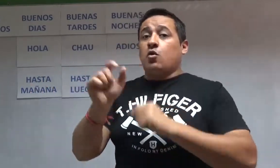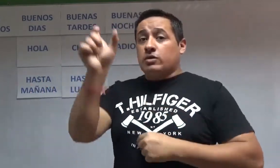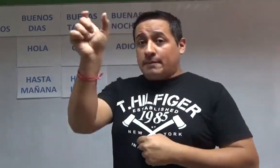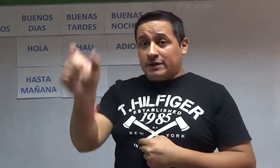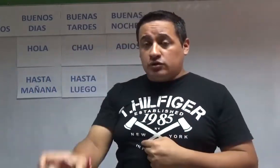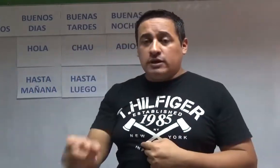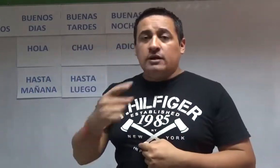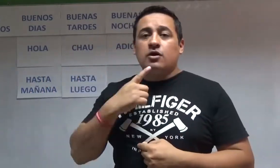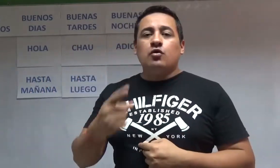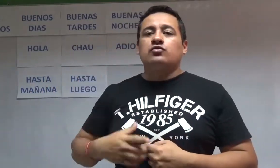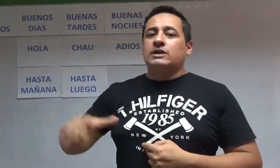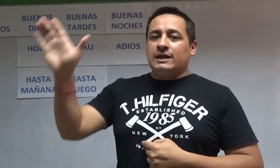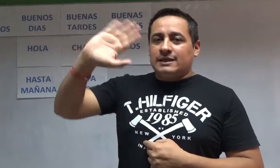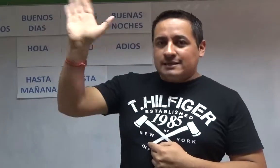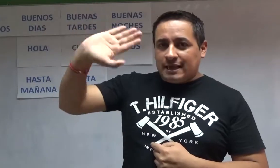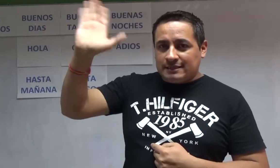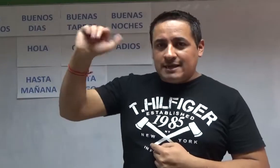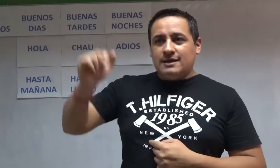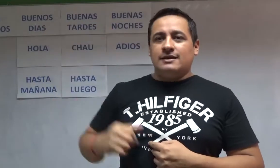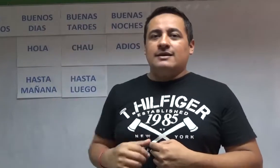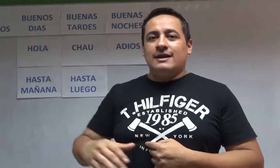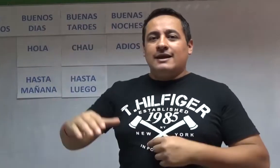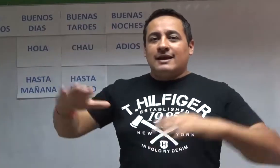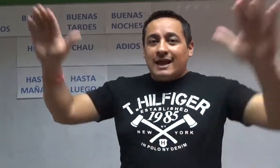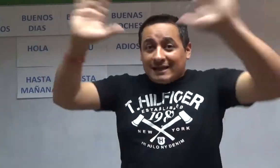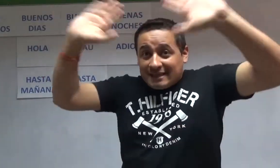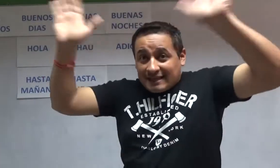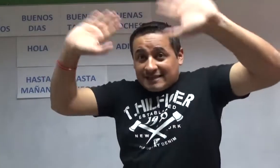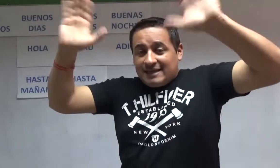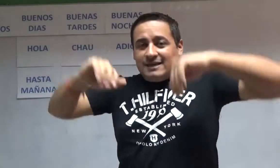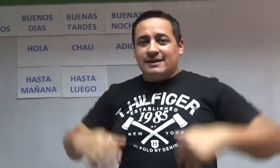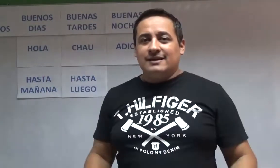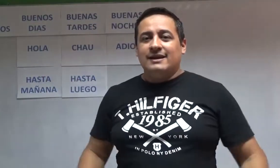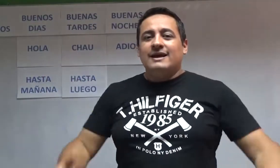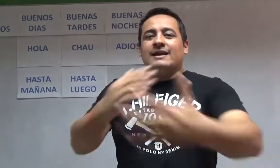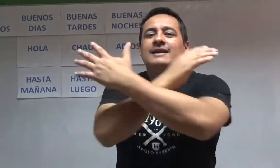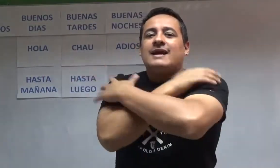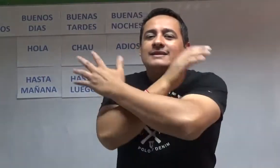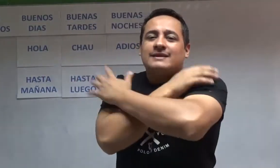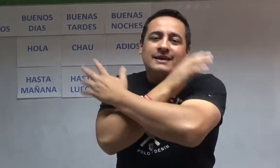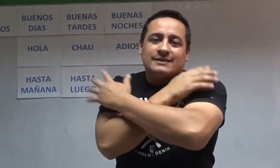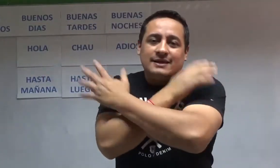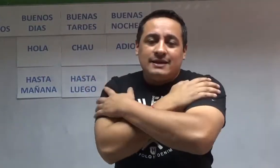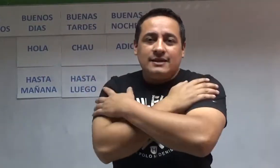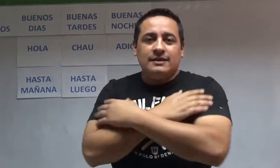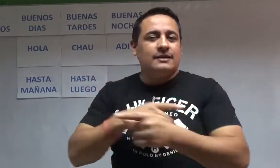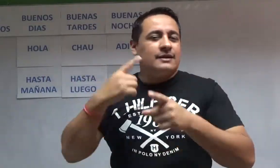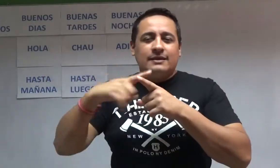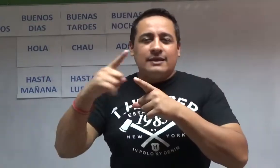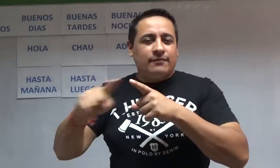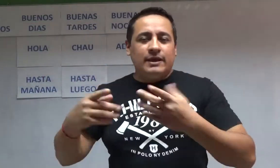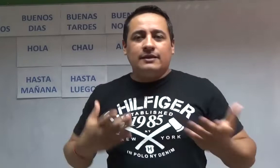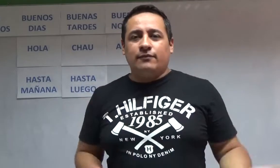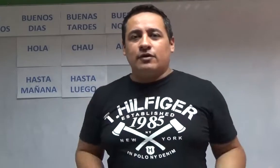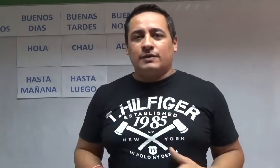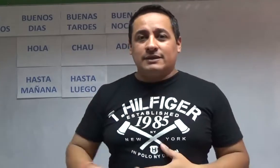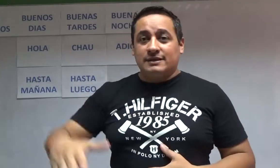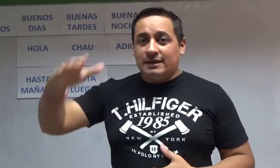una persona, usted le dice así, le hace así, le hace así, de diferentes formas, ¿sí? Le